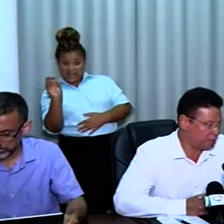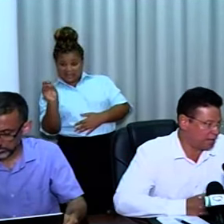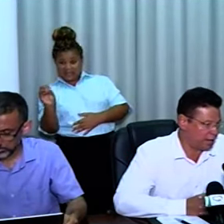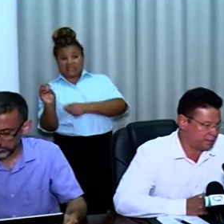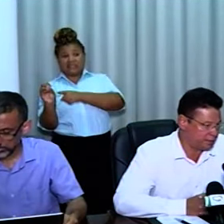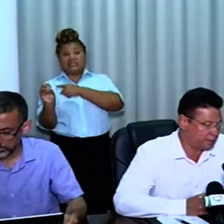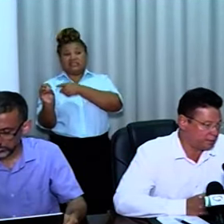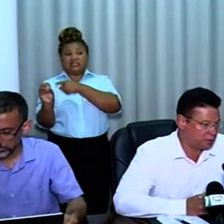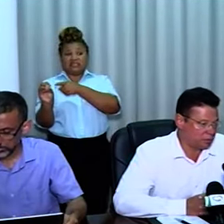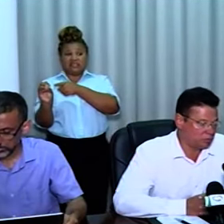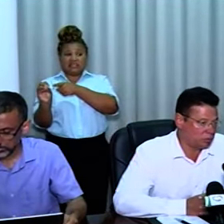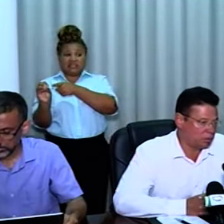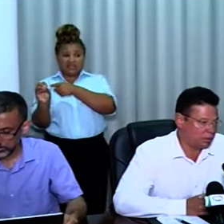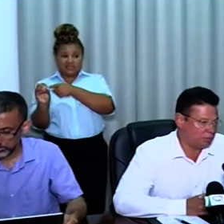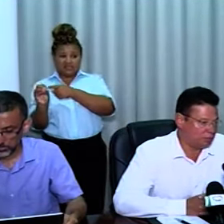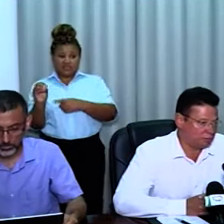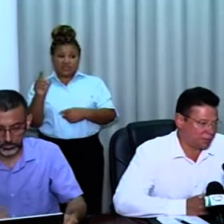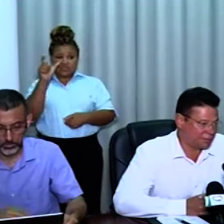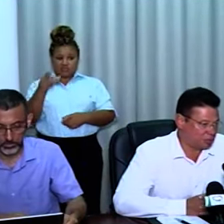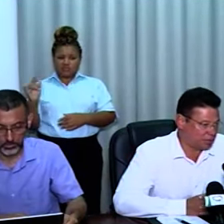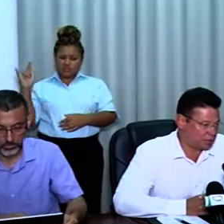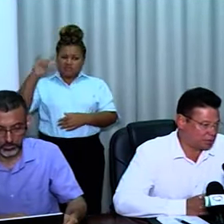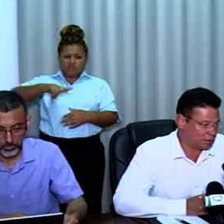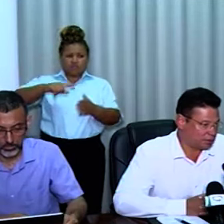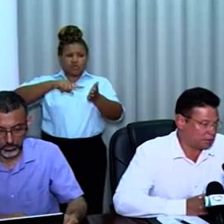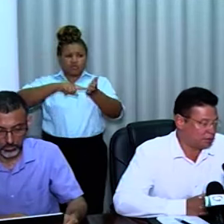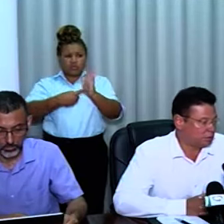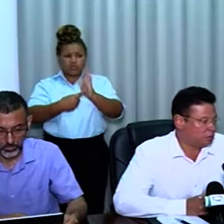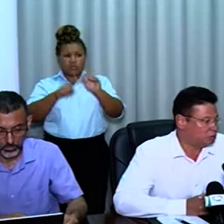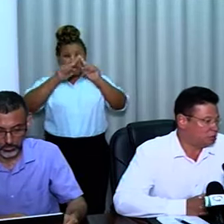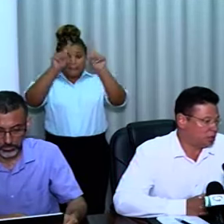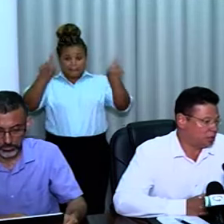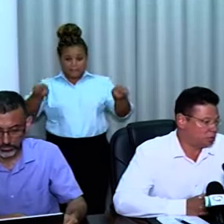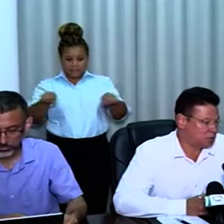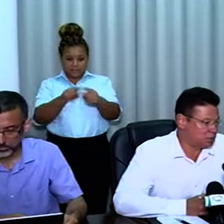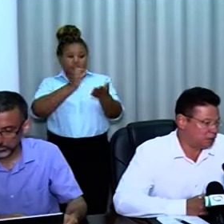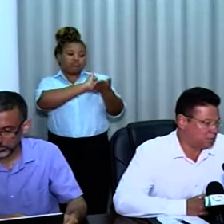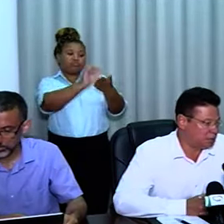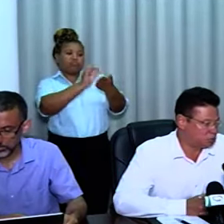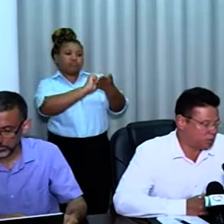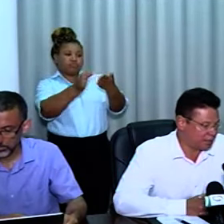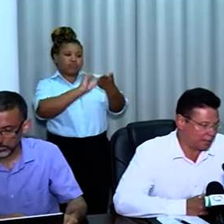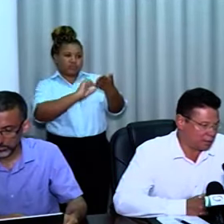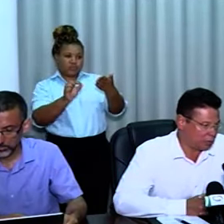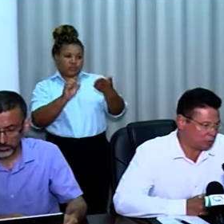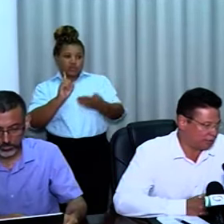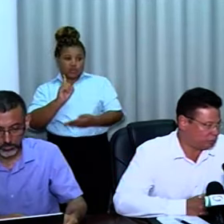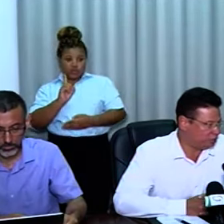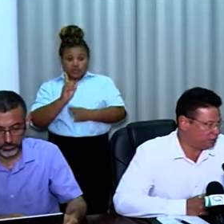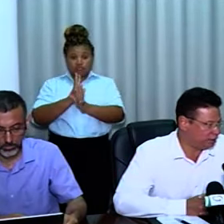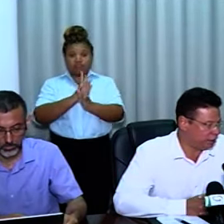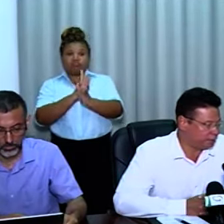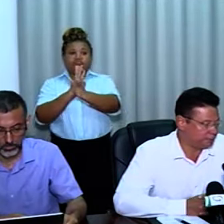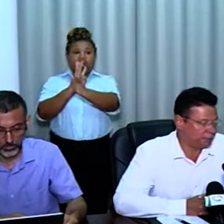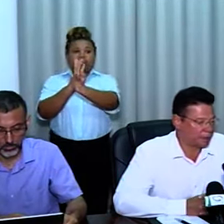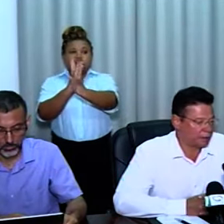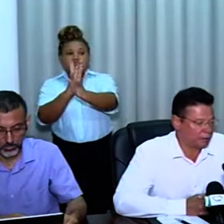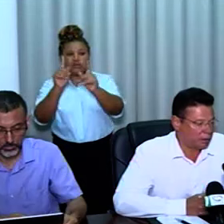nous avons analysé, nous avons une passenger list, nous avons les autres site number, tout détail, le savon nous finit gagnant.